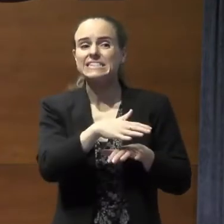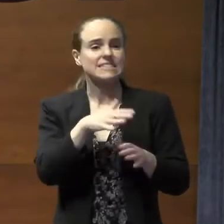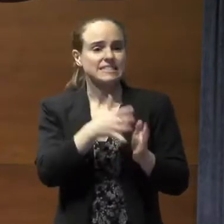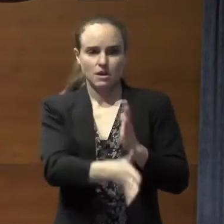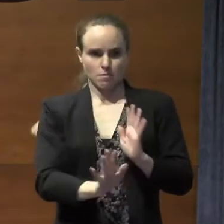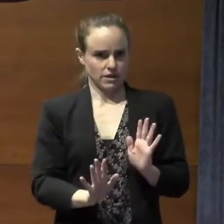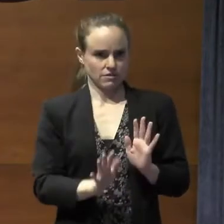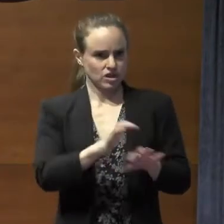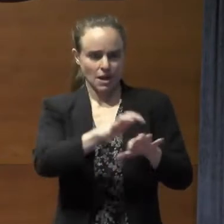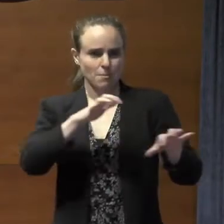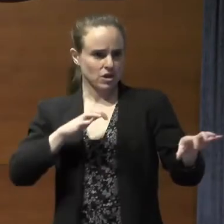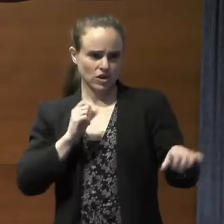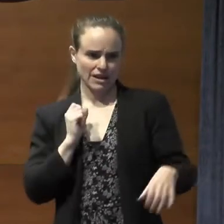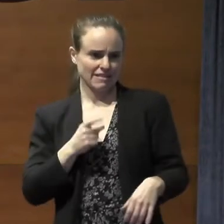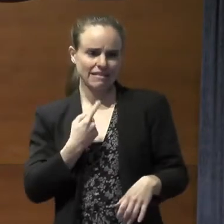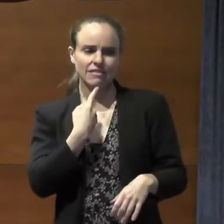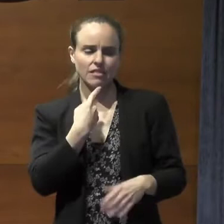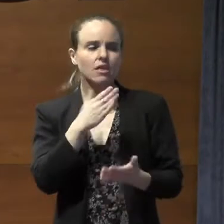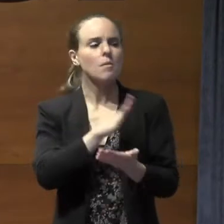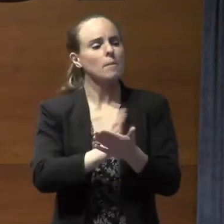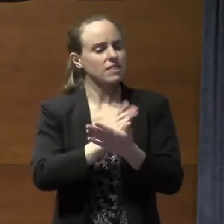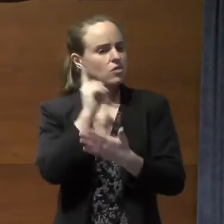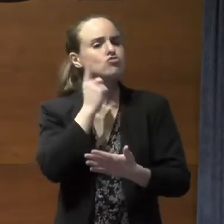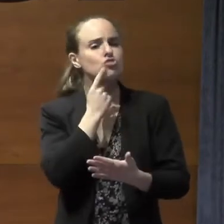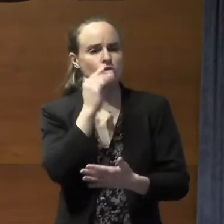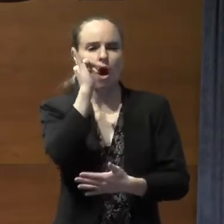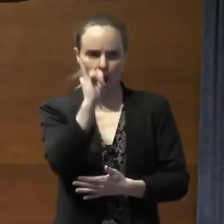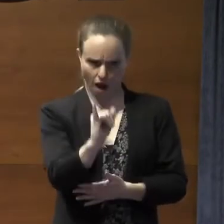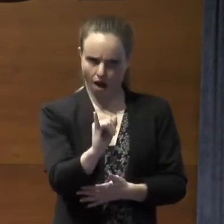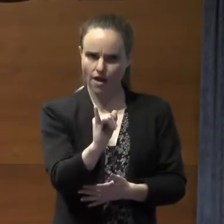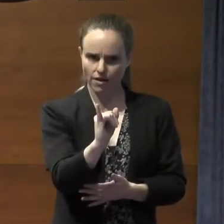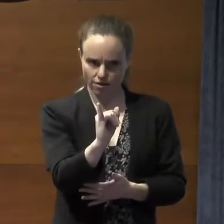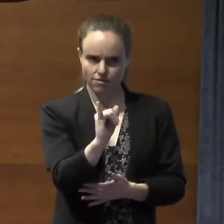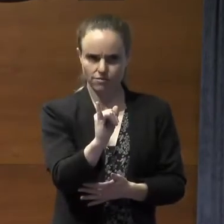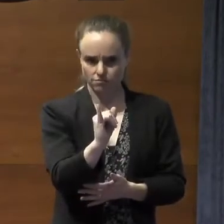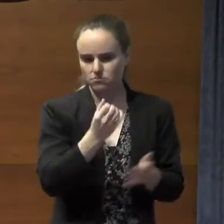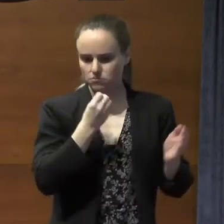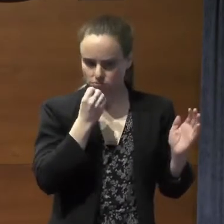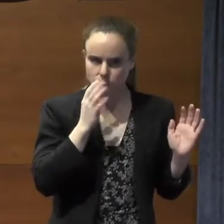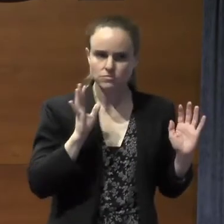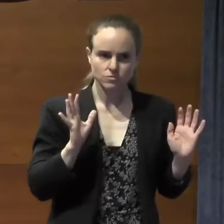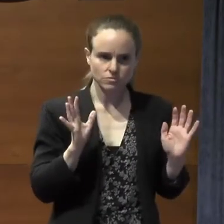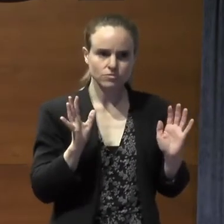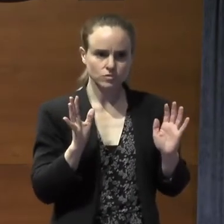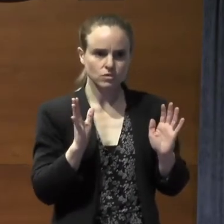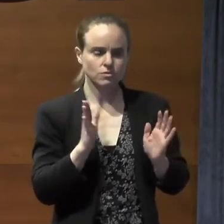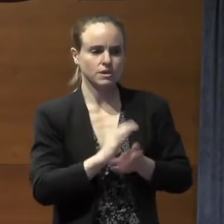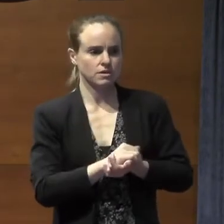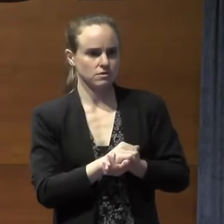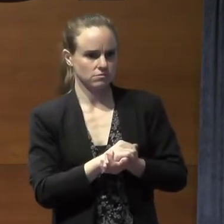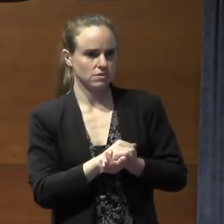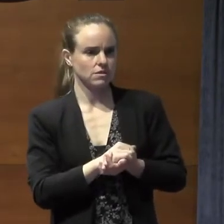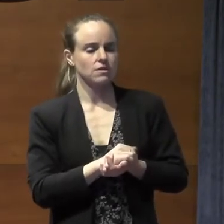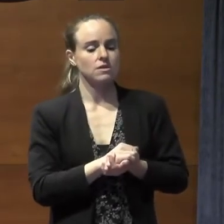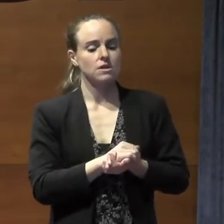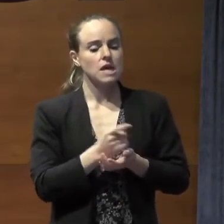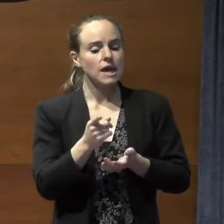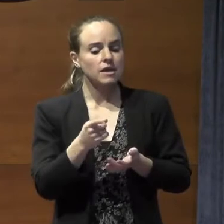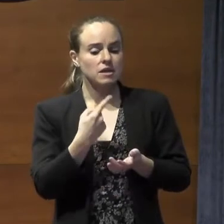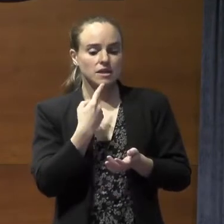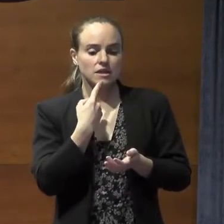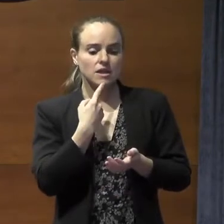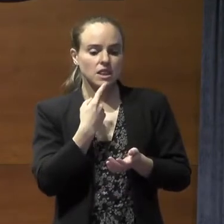más frecuente, se trabaja con una mediadora o mediador comunicativo y con